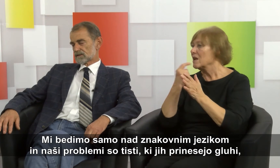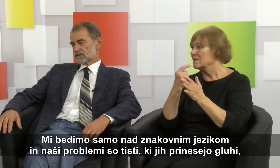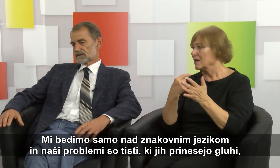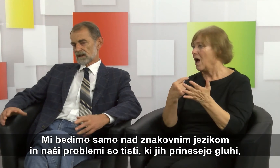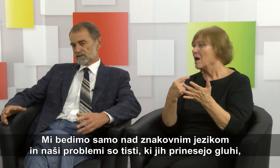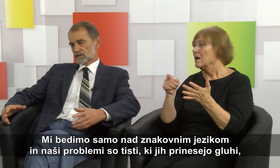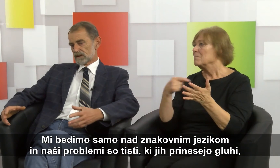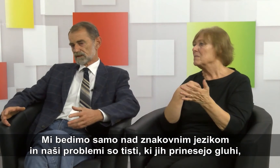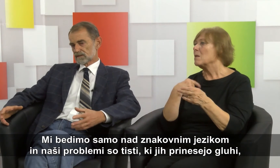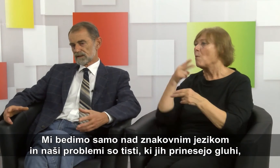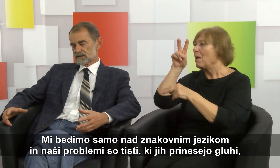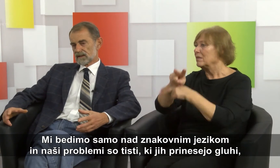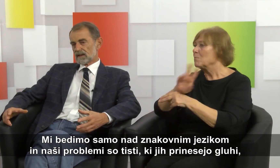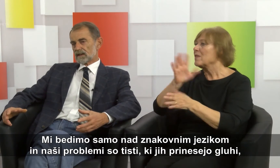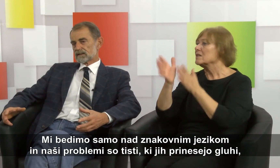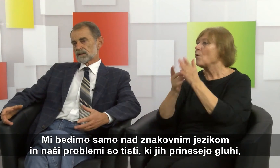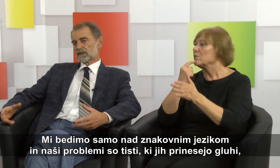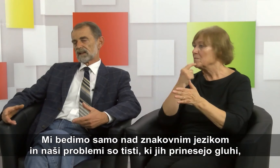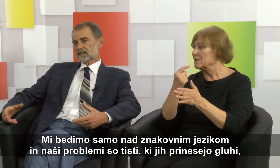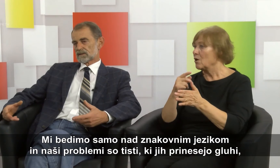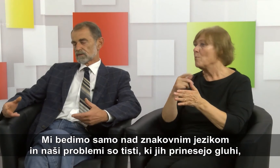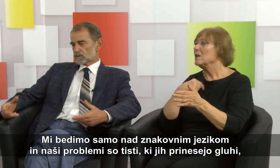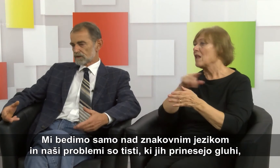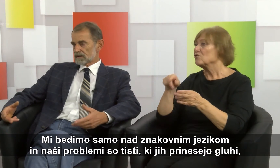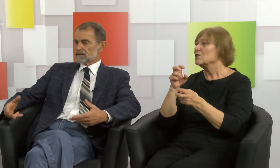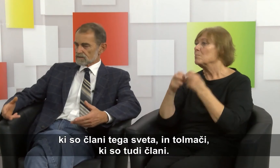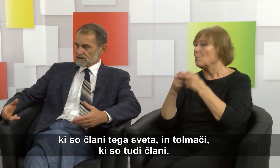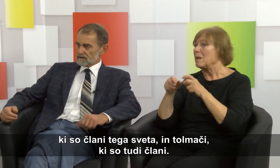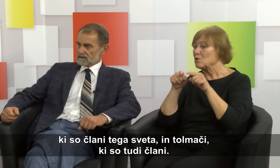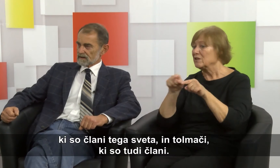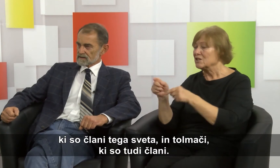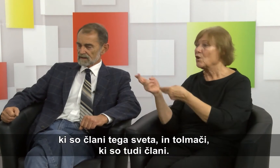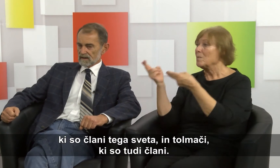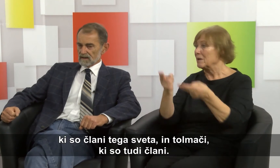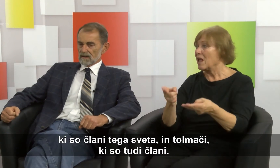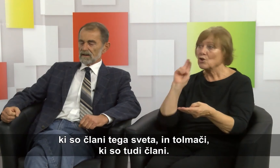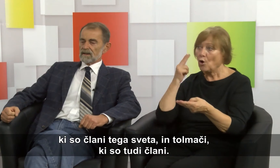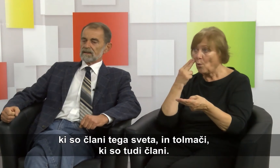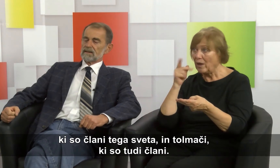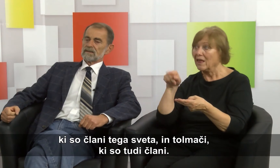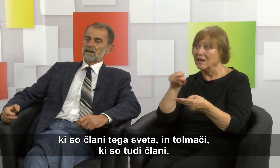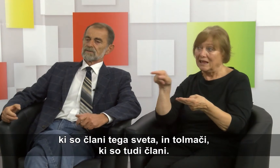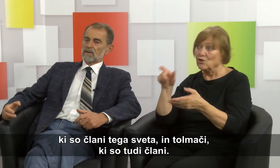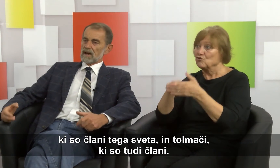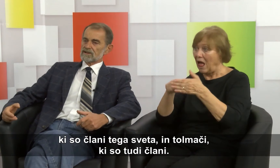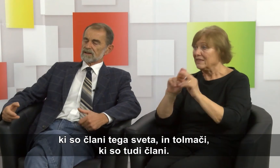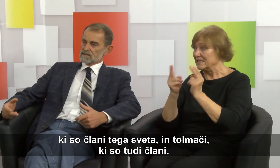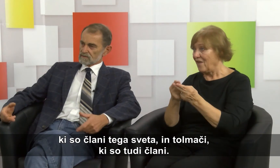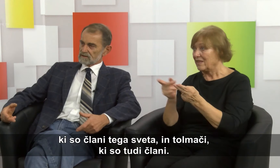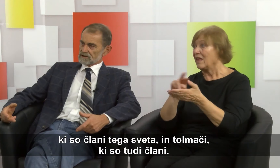in naši problemi so tisti, ki jih prinesejo gluhi, ki so člani tega sveta in tolmači, ki so tudi